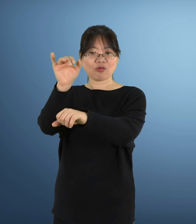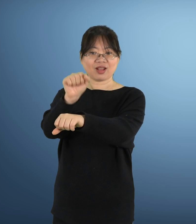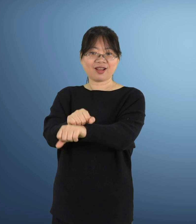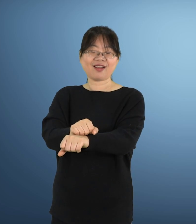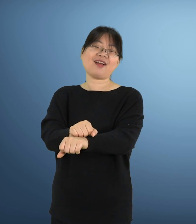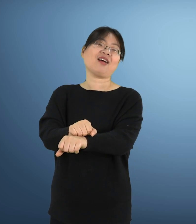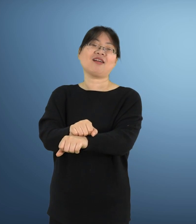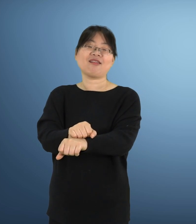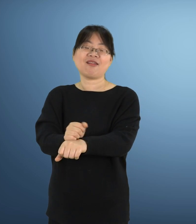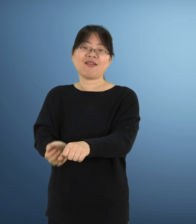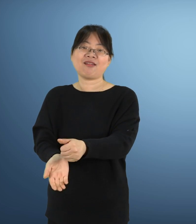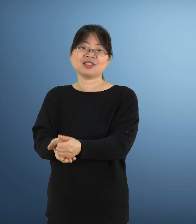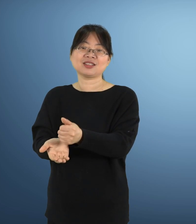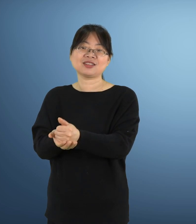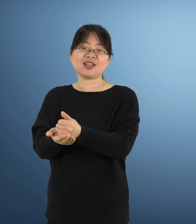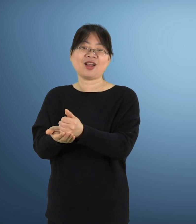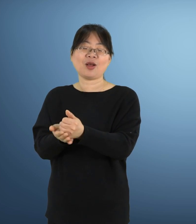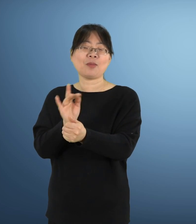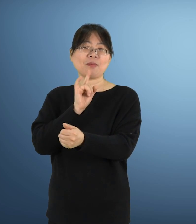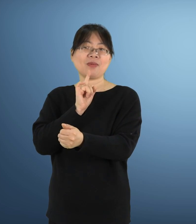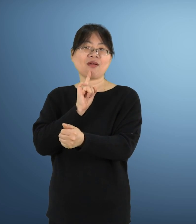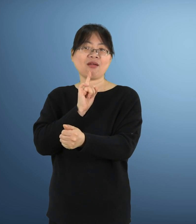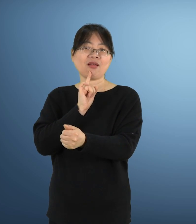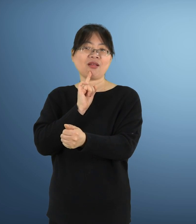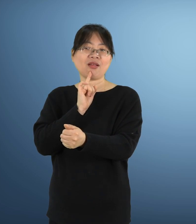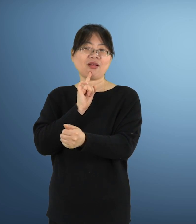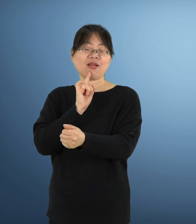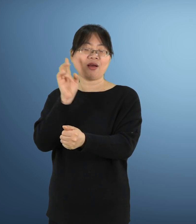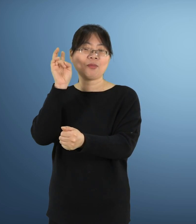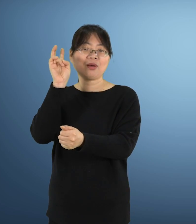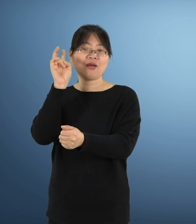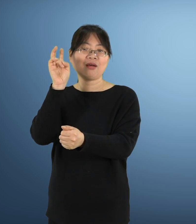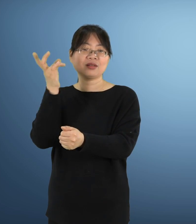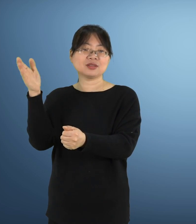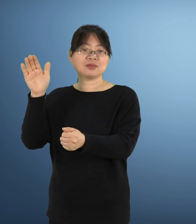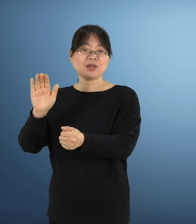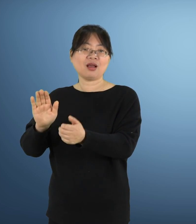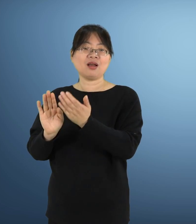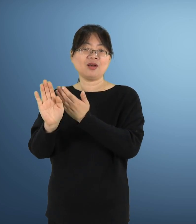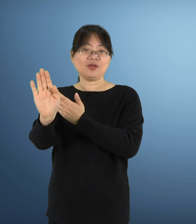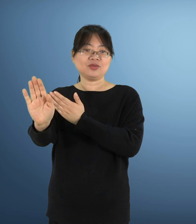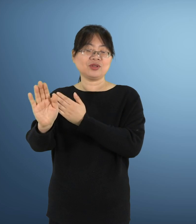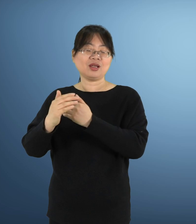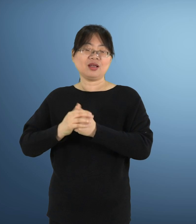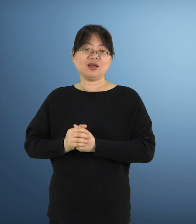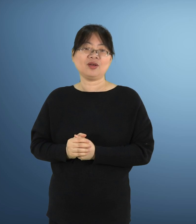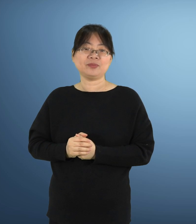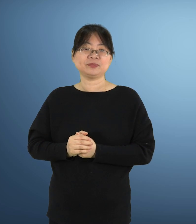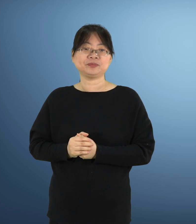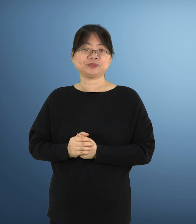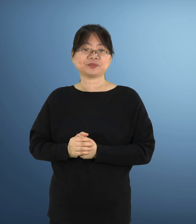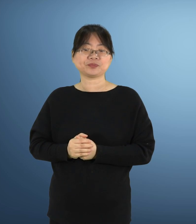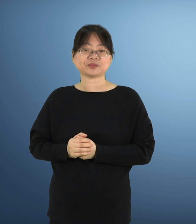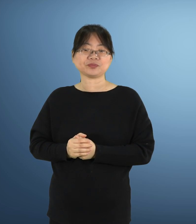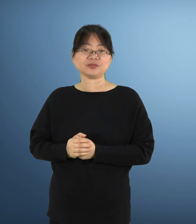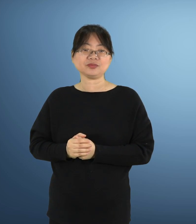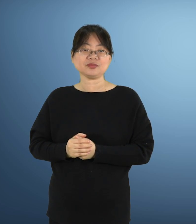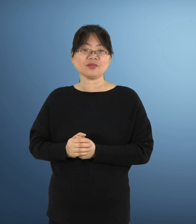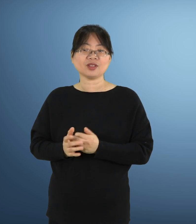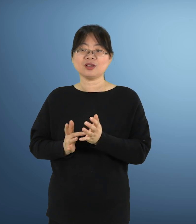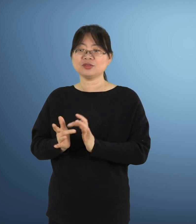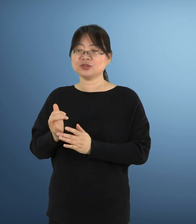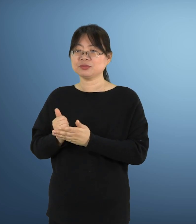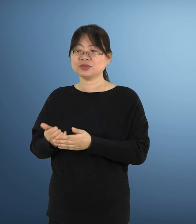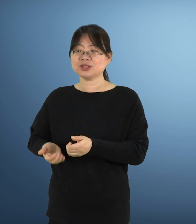잘했다. 이렇게 칭찬 한마디 거들 법한데 그 이후에 칭찬이 한마디도